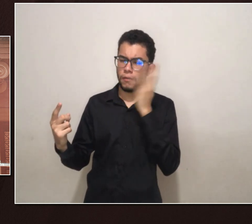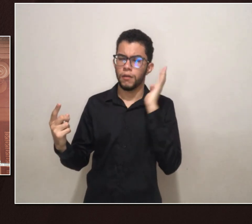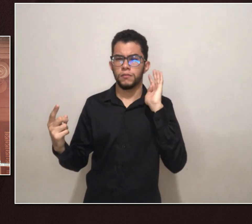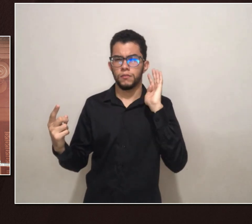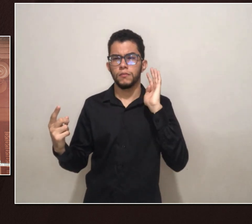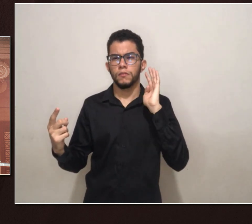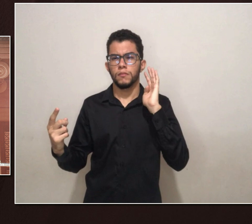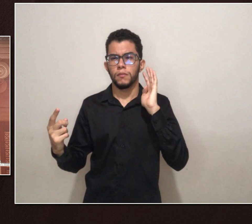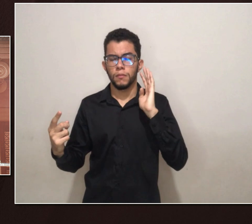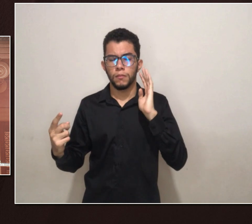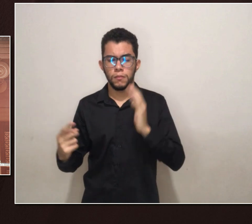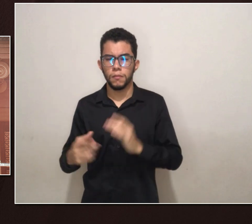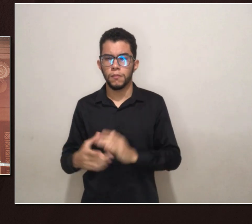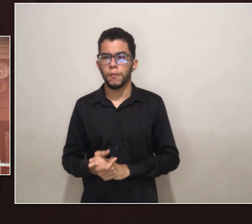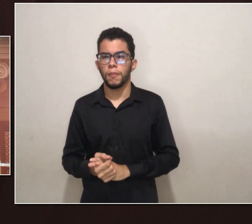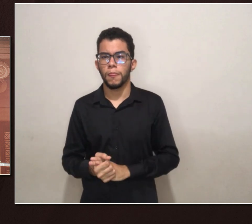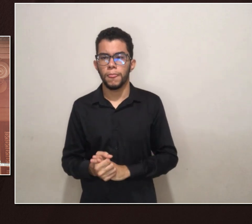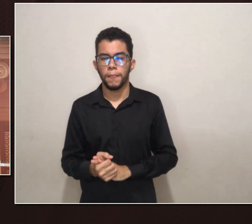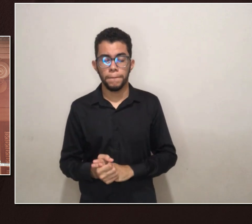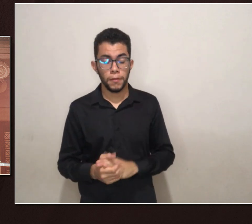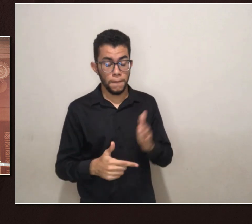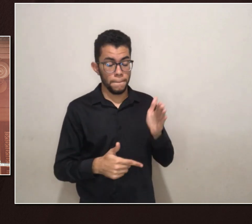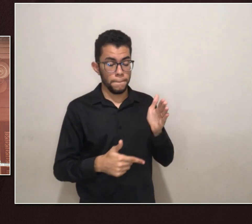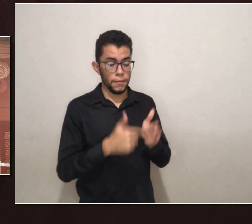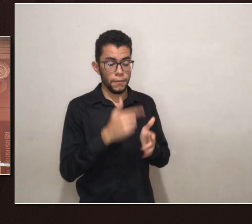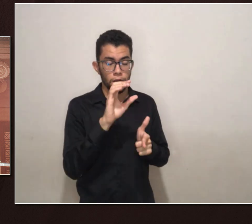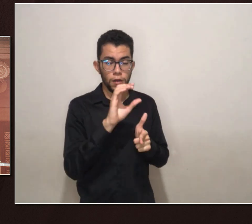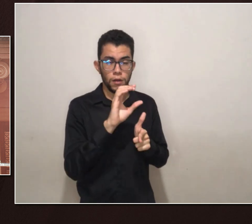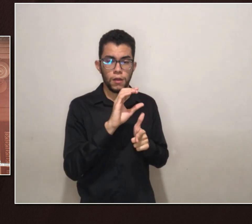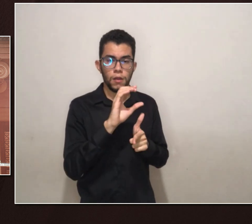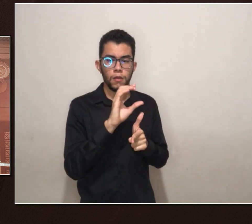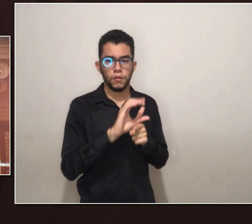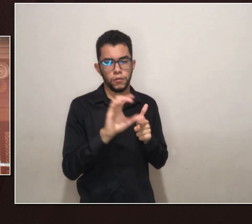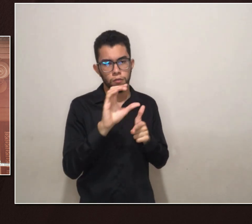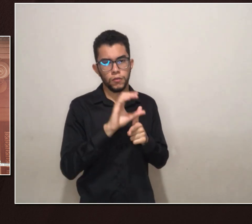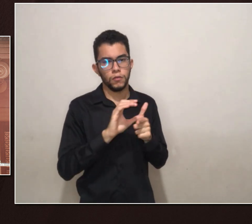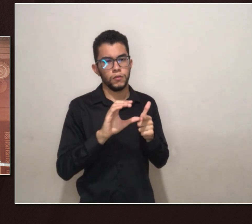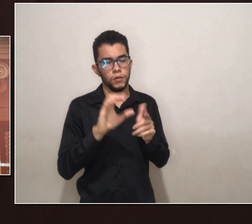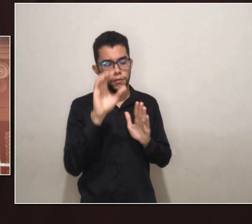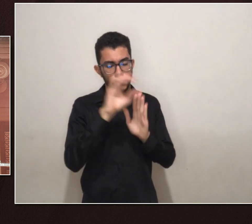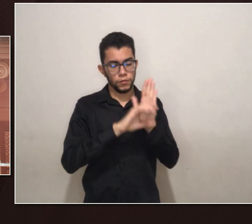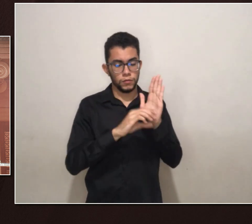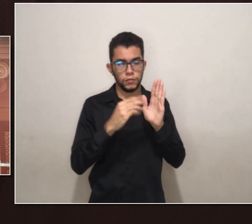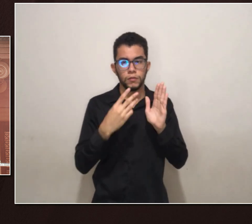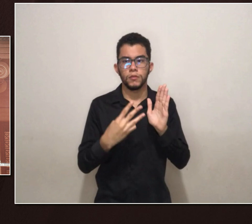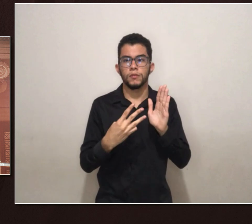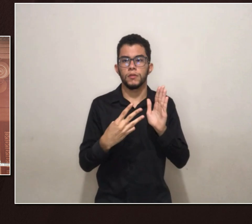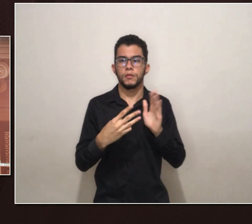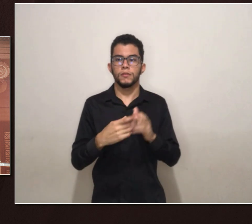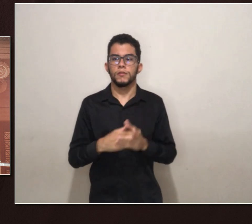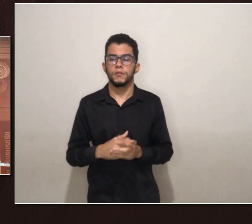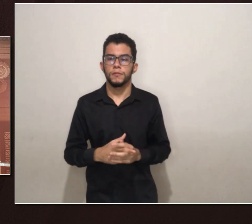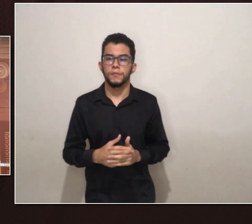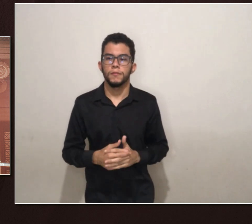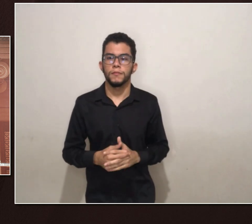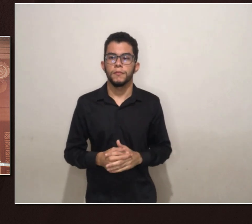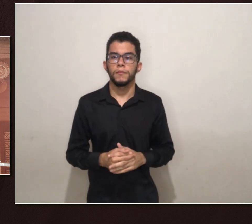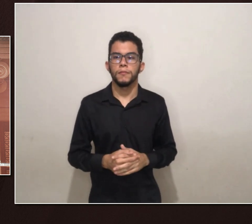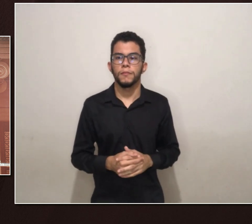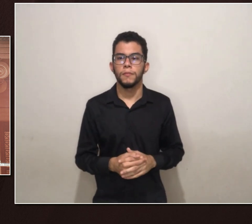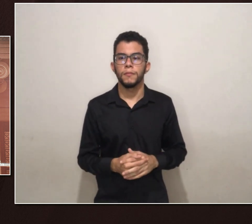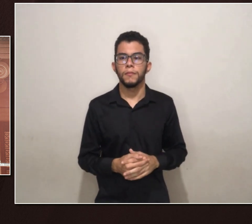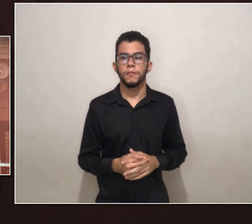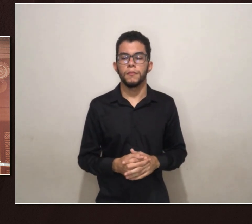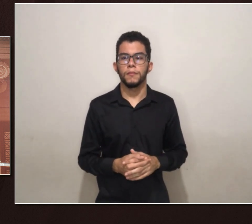em 1 Coríntios 3, né? Paulo fala, vou ler, 1 Coríntios 3,